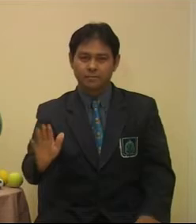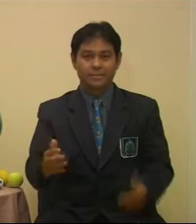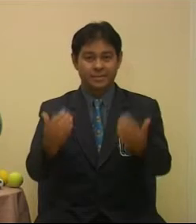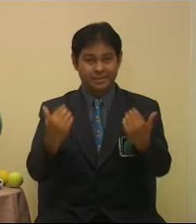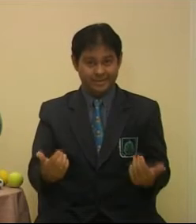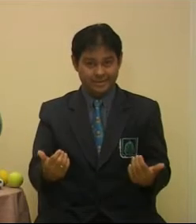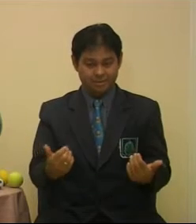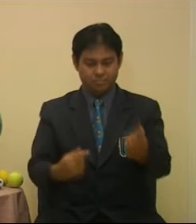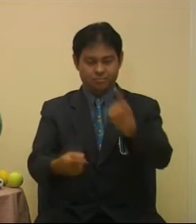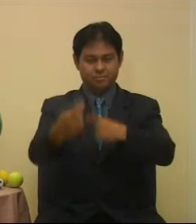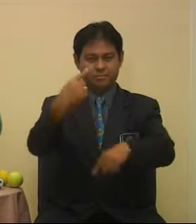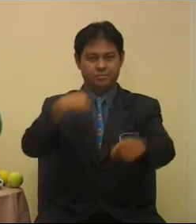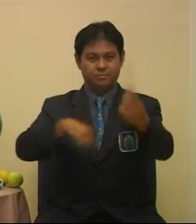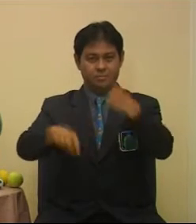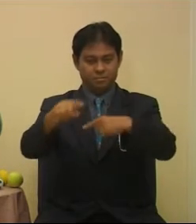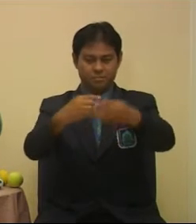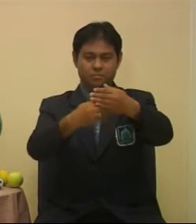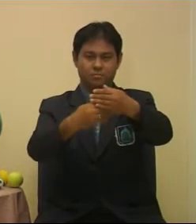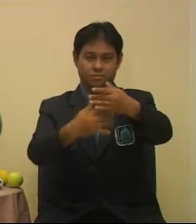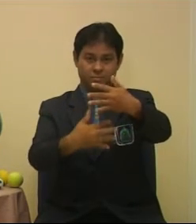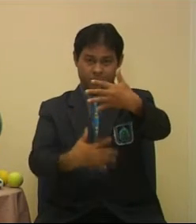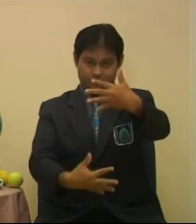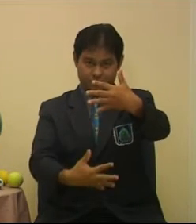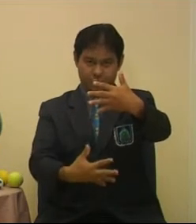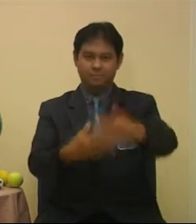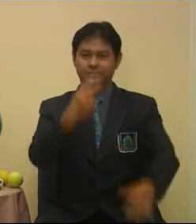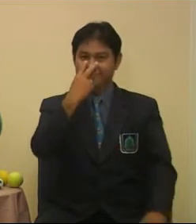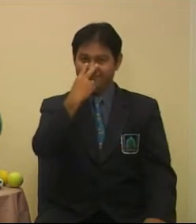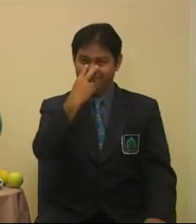ต่างกันนะครับคราวนี้เรามาชมสัญลักษณ์แทนการเคลื่อนไหวกันได้เลยครับ